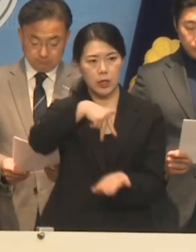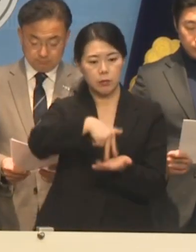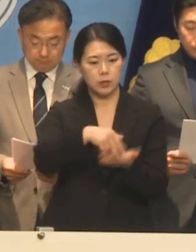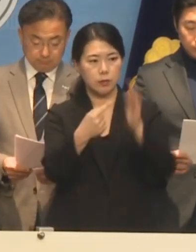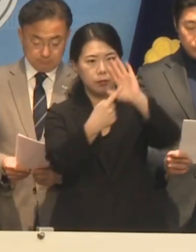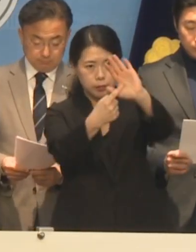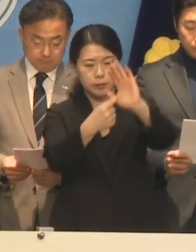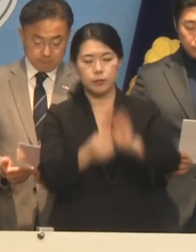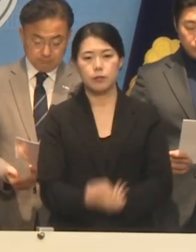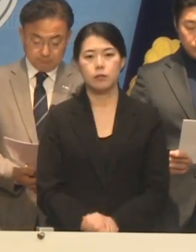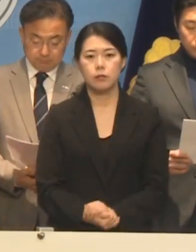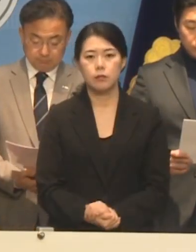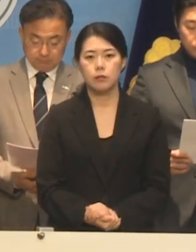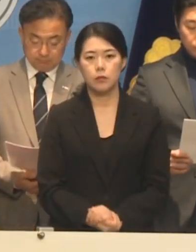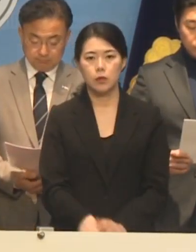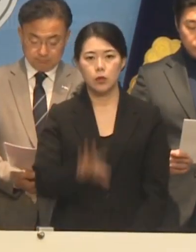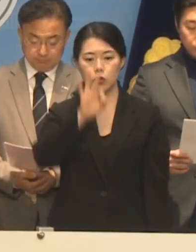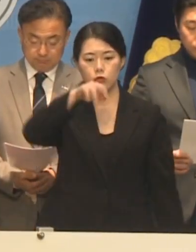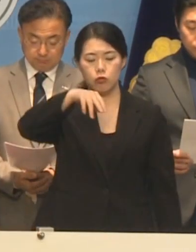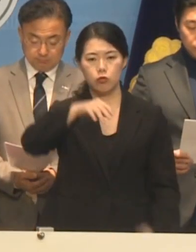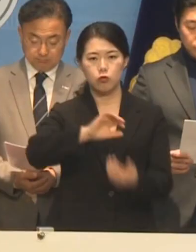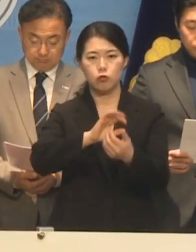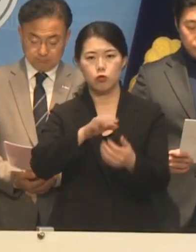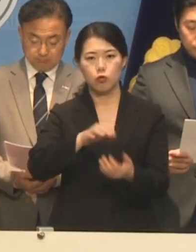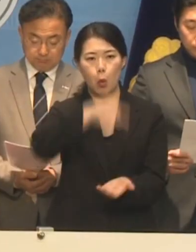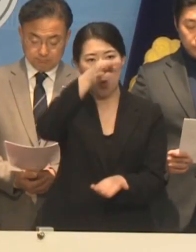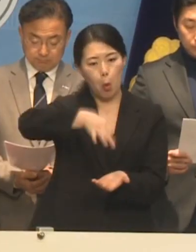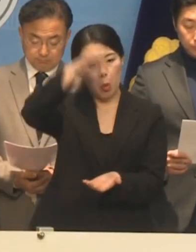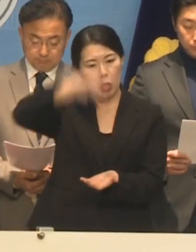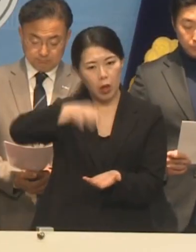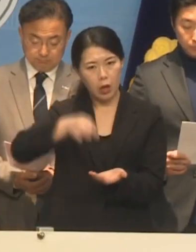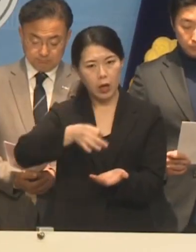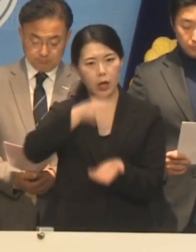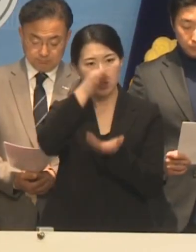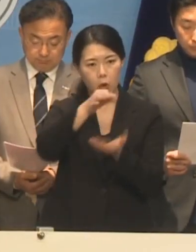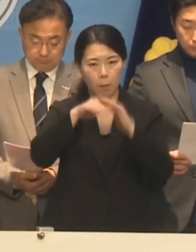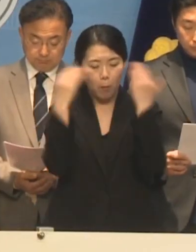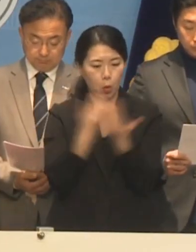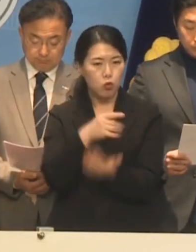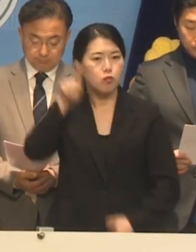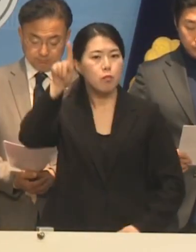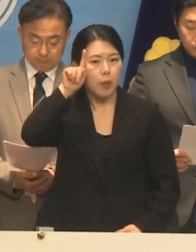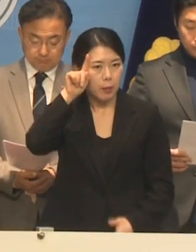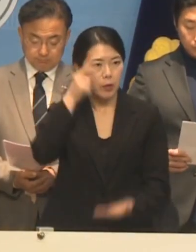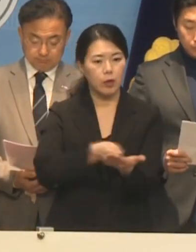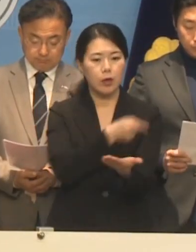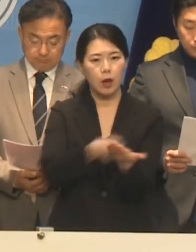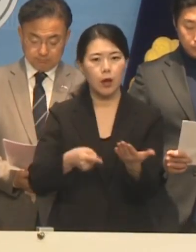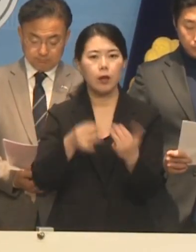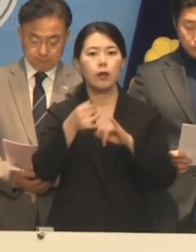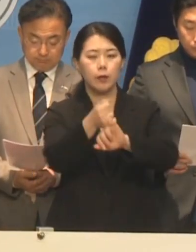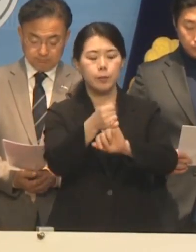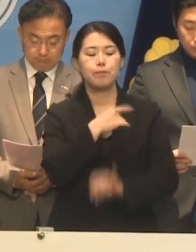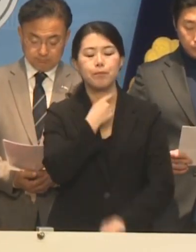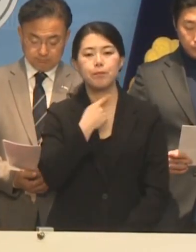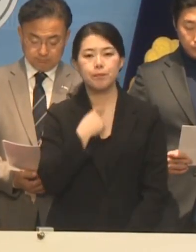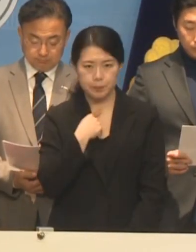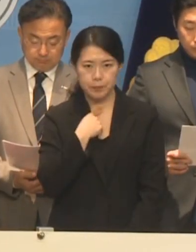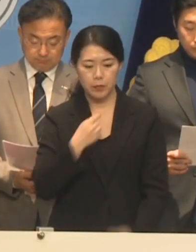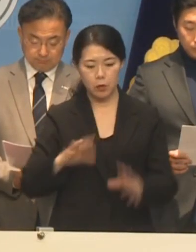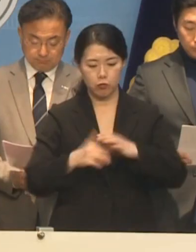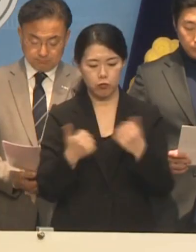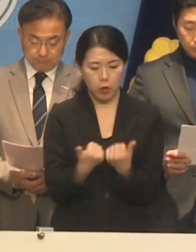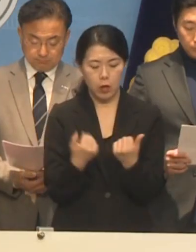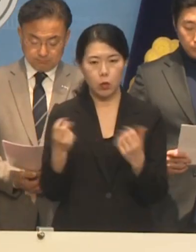통해서 유동화 채권 전액 변제 약속을 재확인했다. 이는